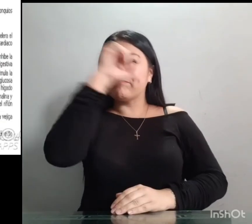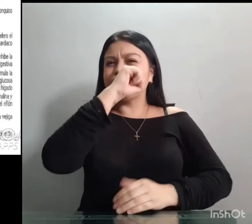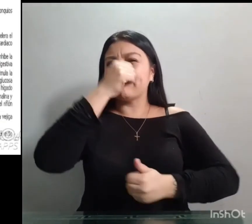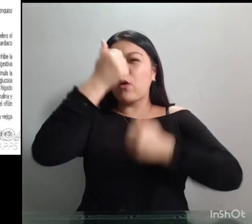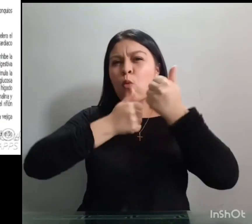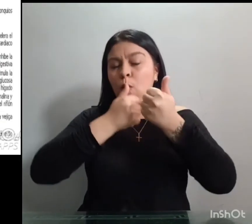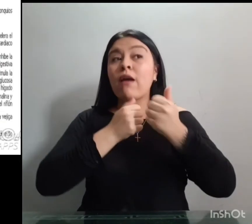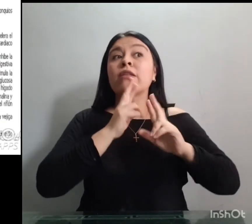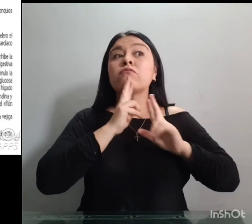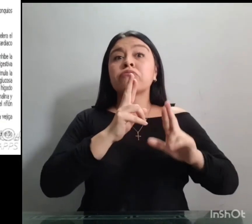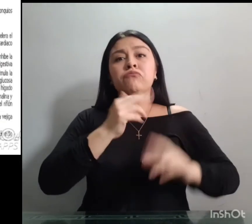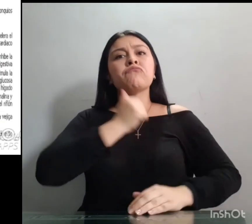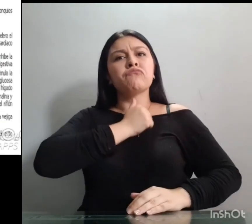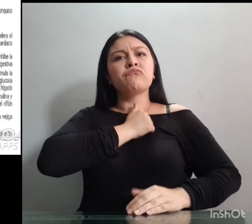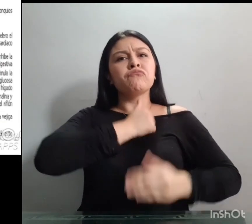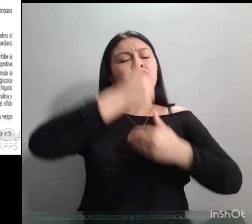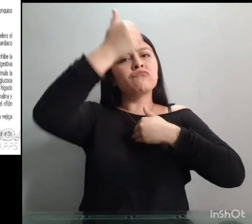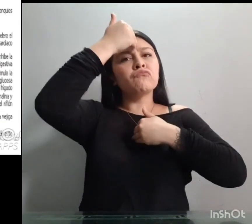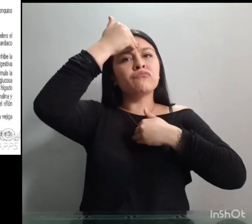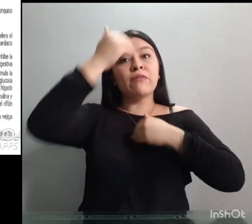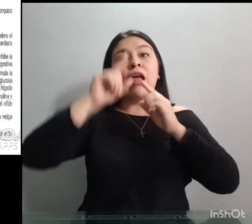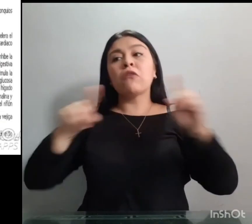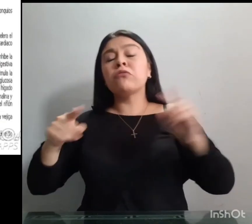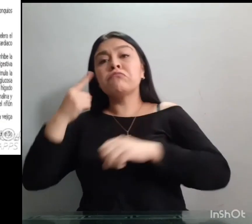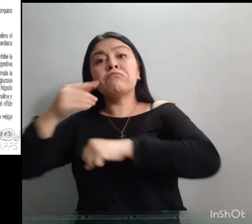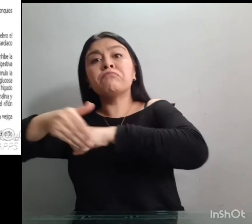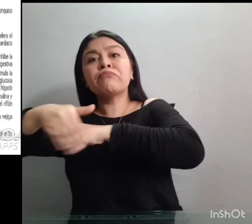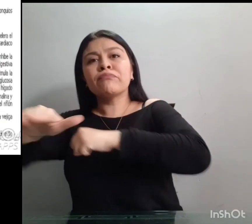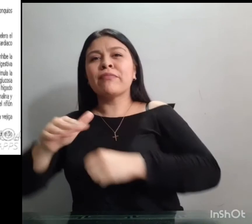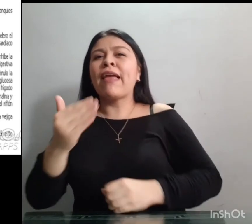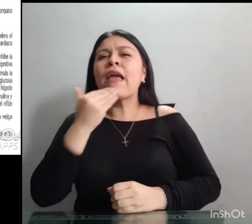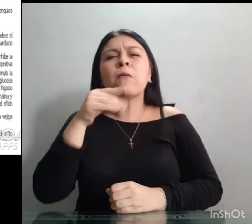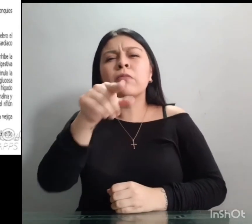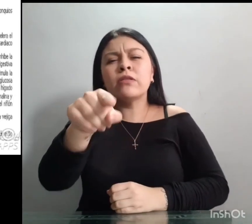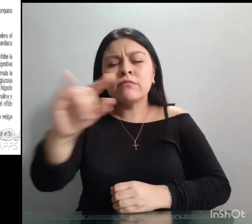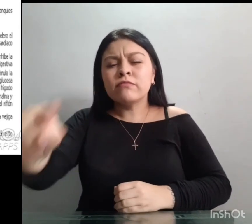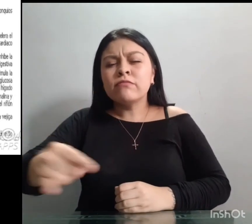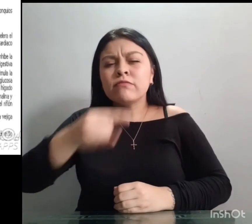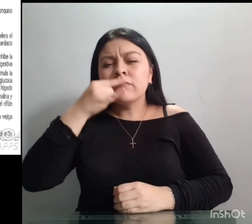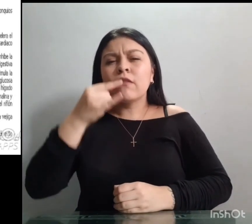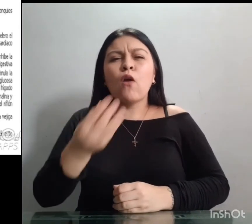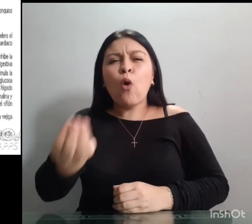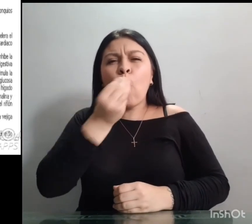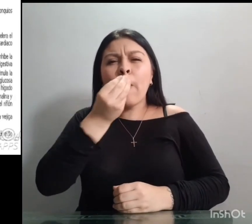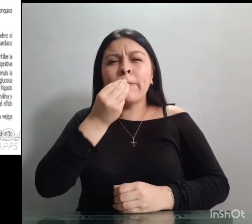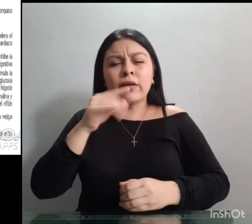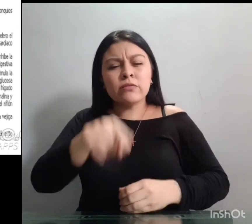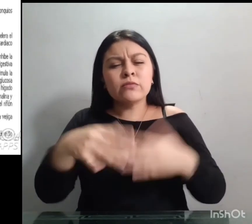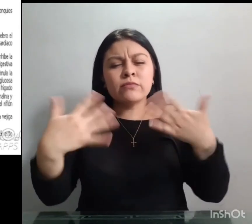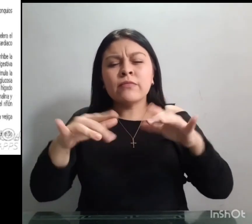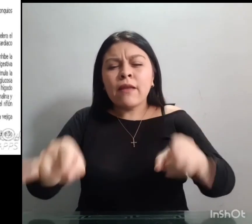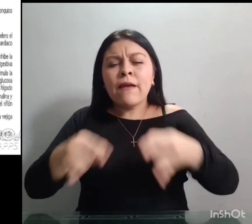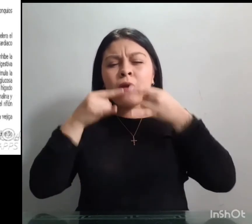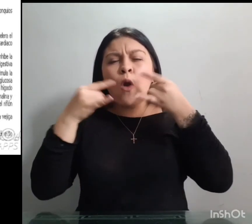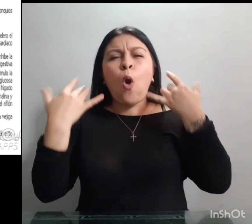respuestas involuntarias. Es cuando vemos u olemos una comida que está muy deliciosa.